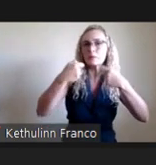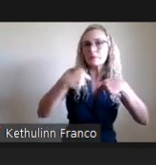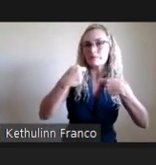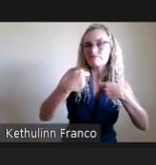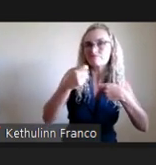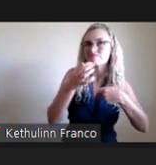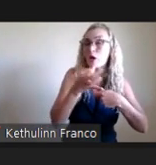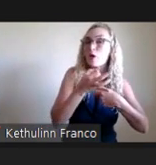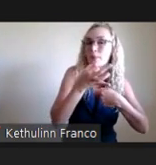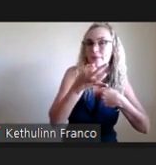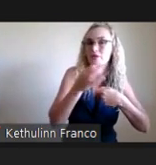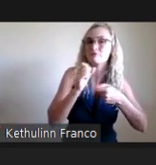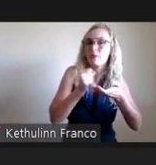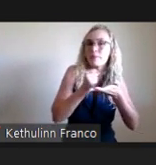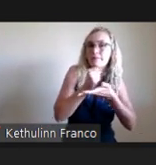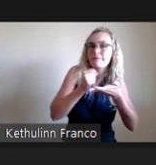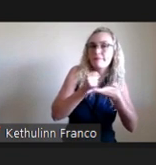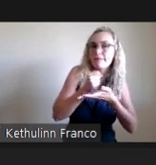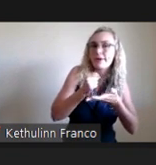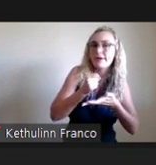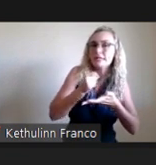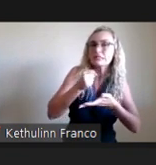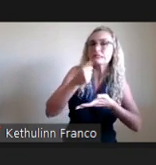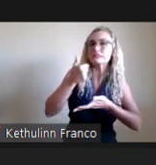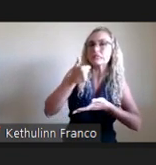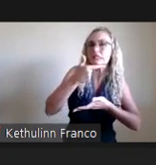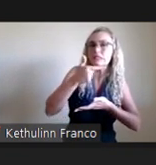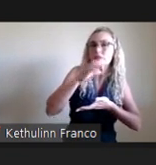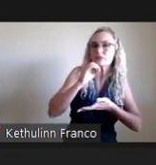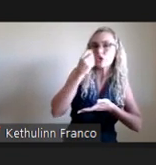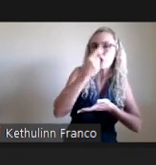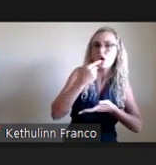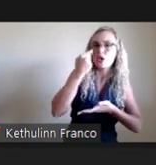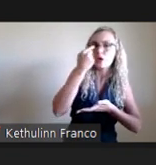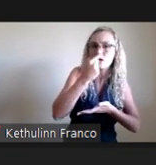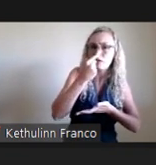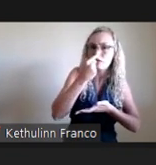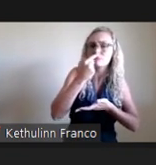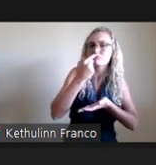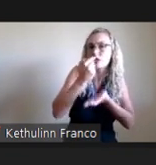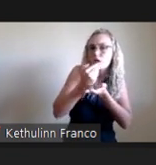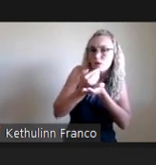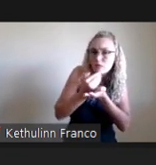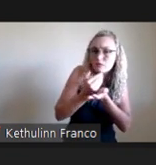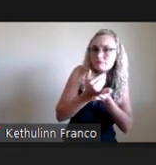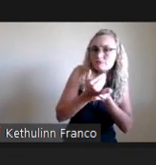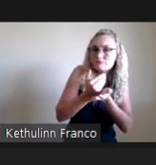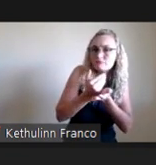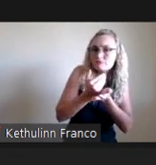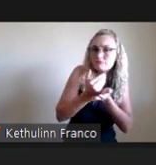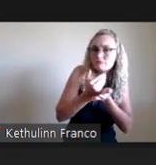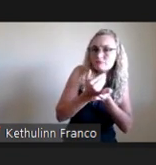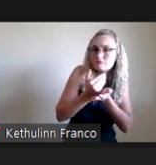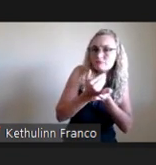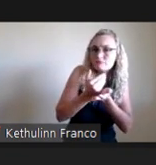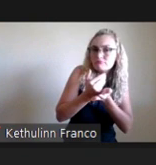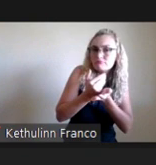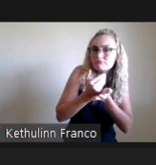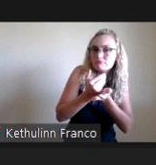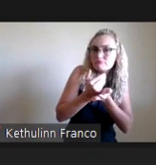uma instituição que levaria a aguçar